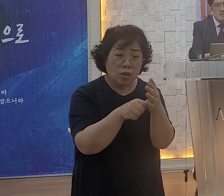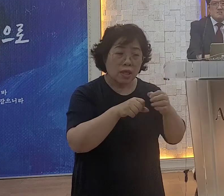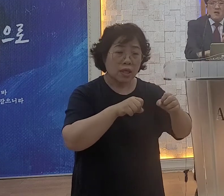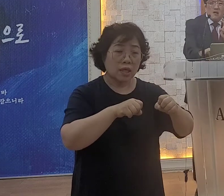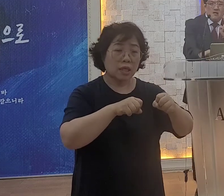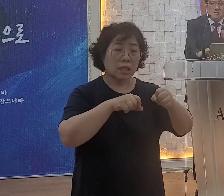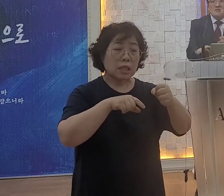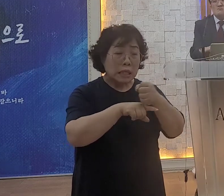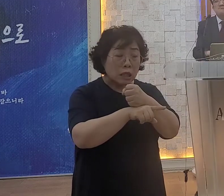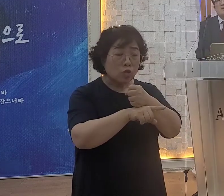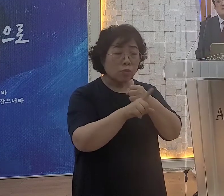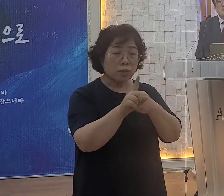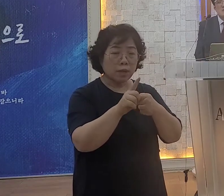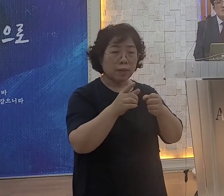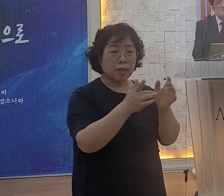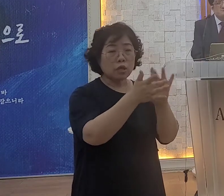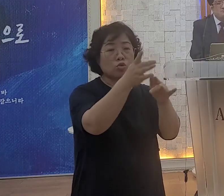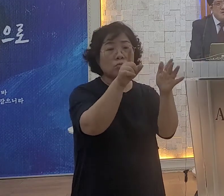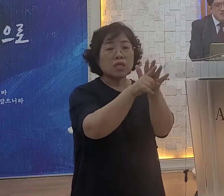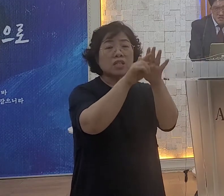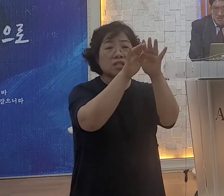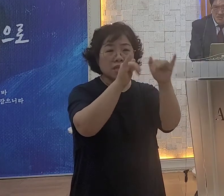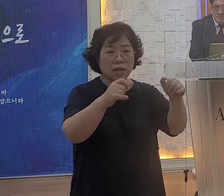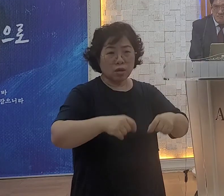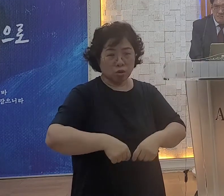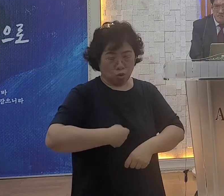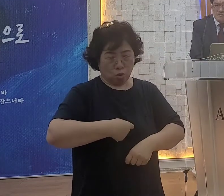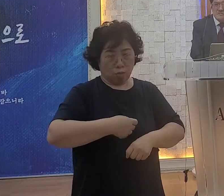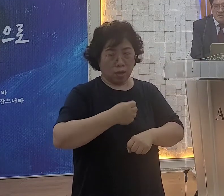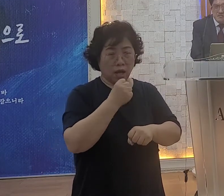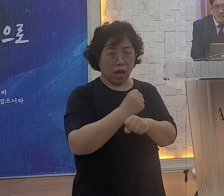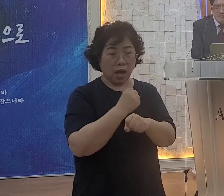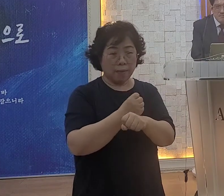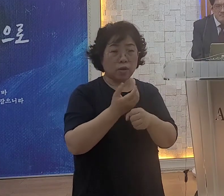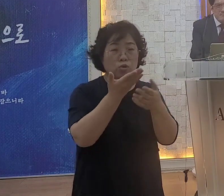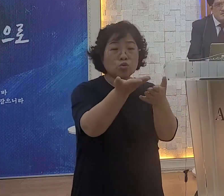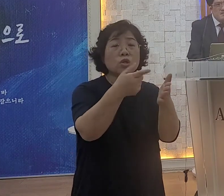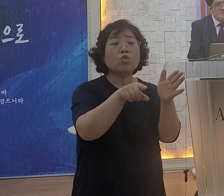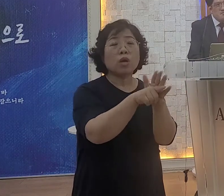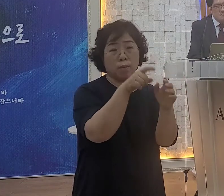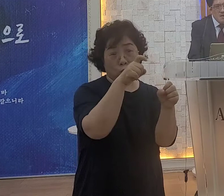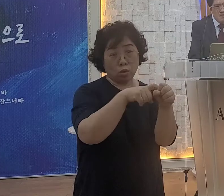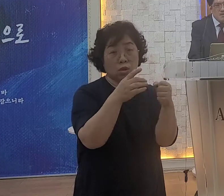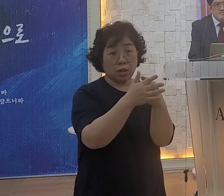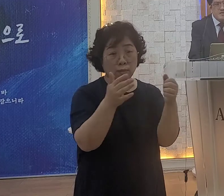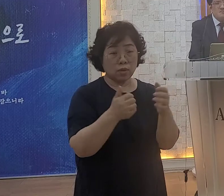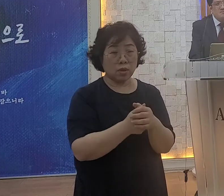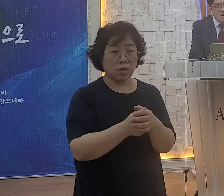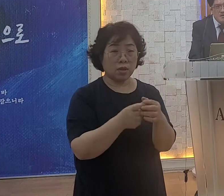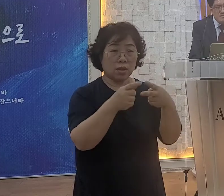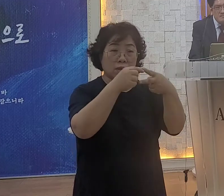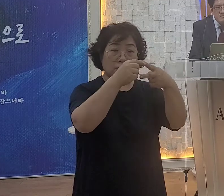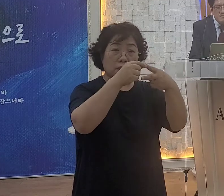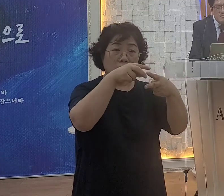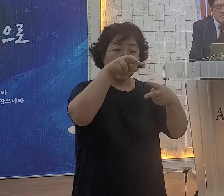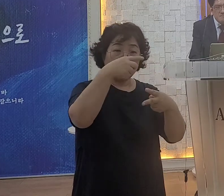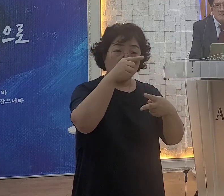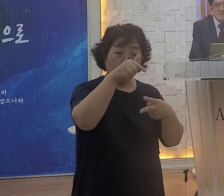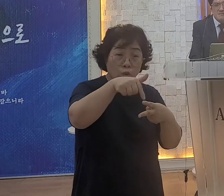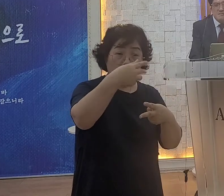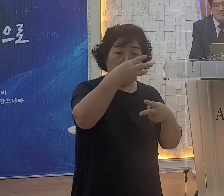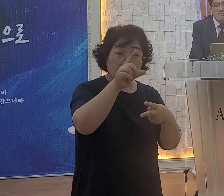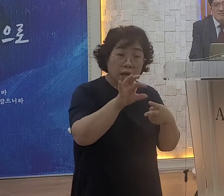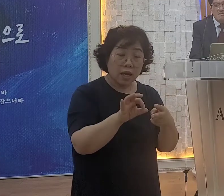때에 자 이게 두 가지 구속 사역이 있었다 그랬죠. 첫 번째는 뭐라고요? 속량. 따라합시다. 속량.